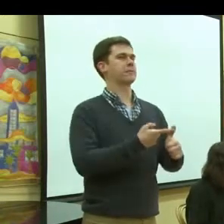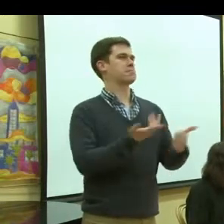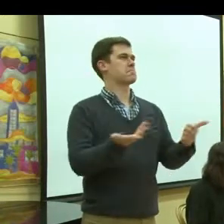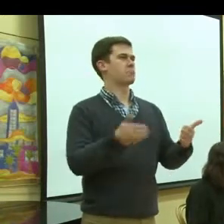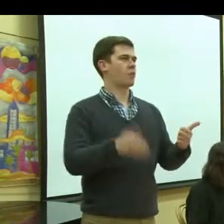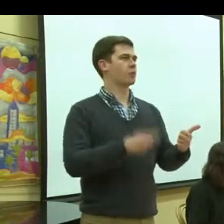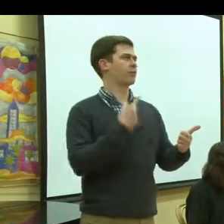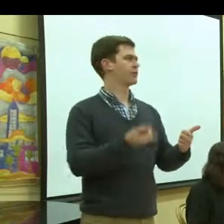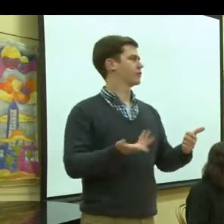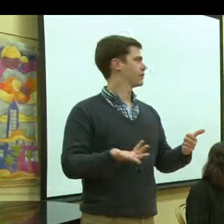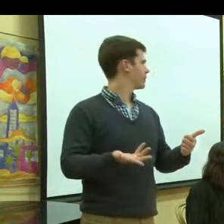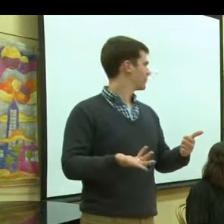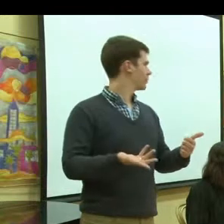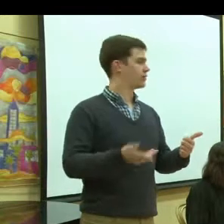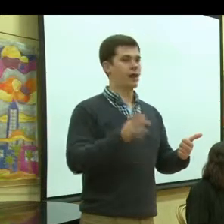Dimsha,